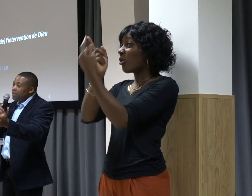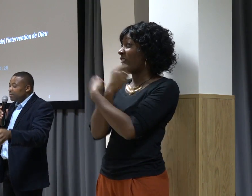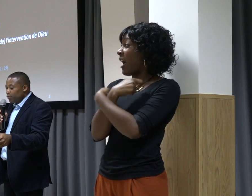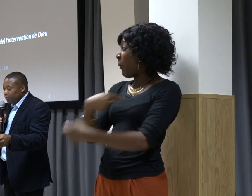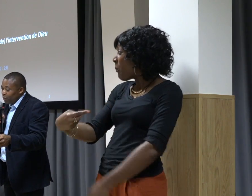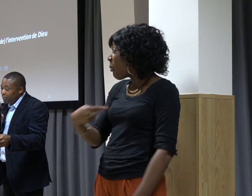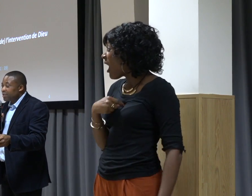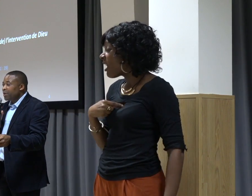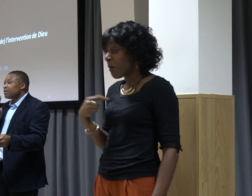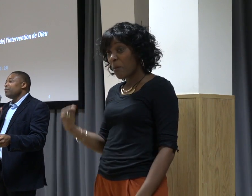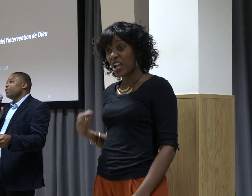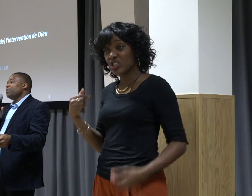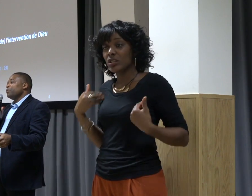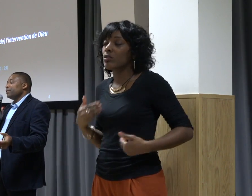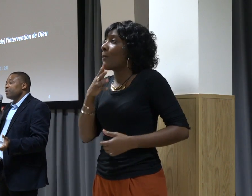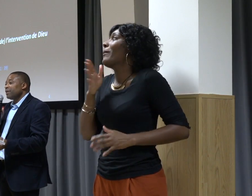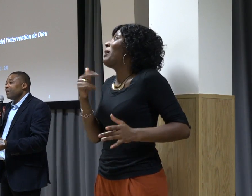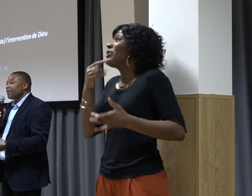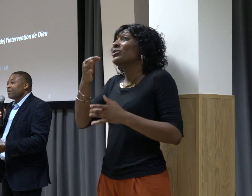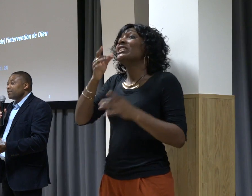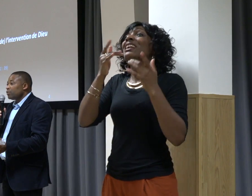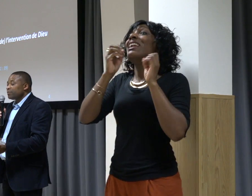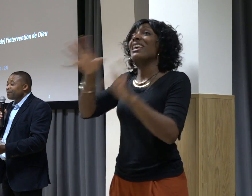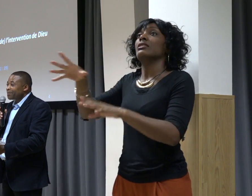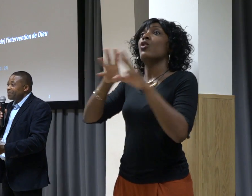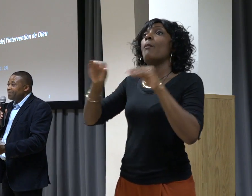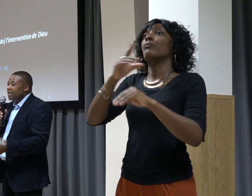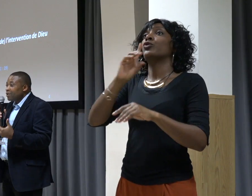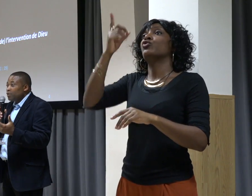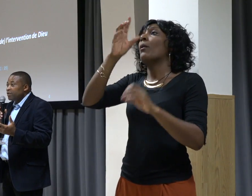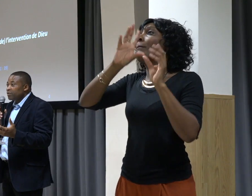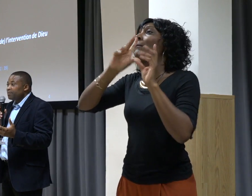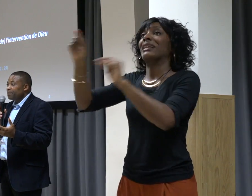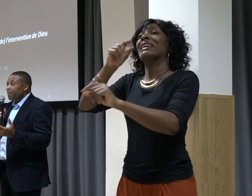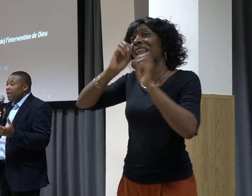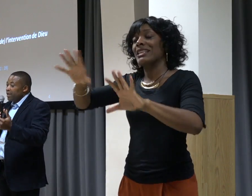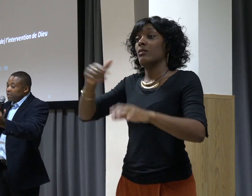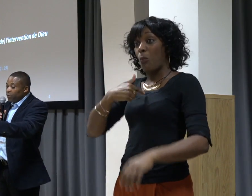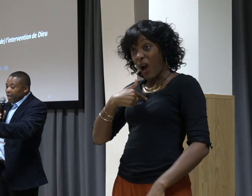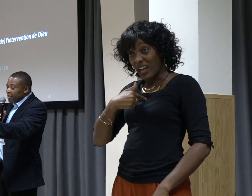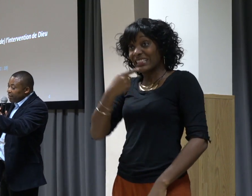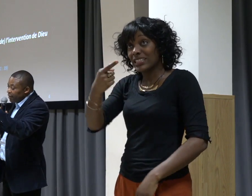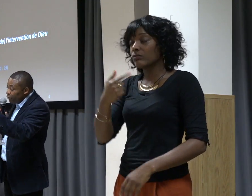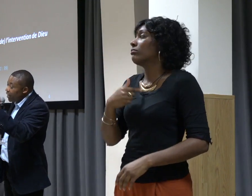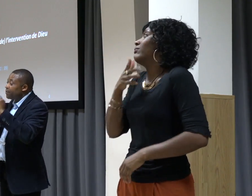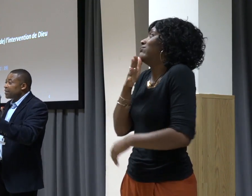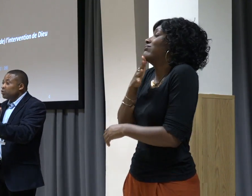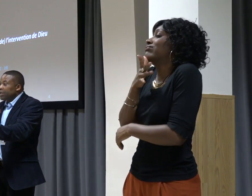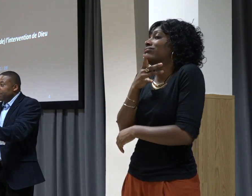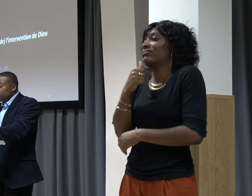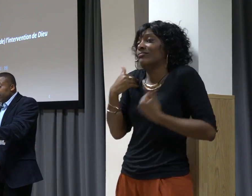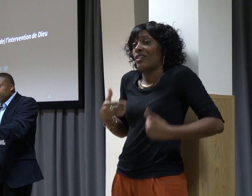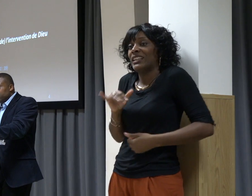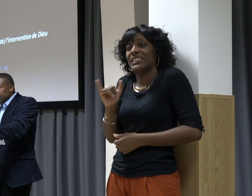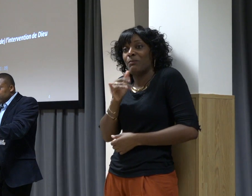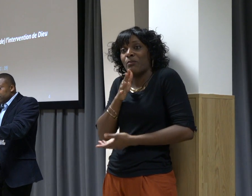dire maintenant, monsieur, bon, vous laissez partir le peuple, c'est bon. Qui suis-je? Et si vous regardez, une grande partie du